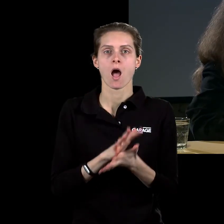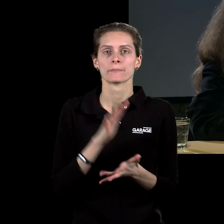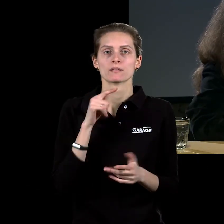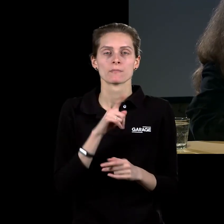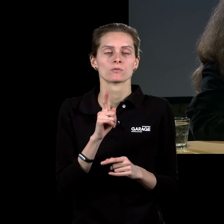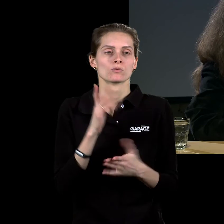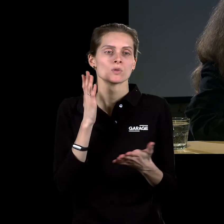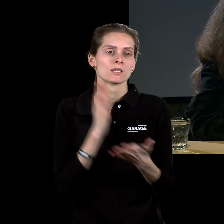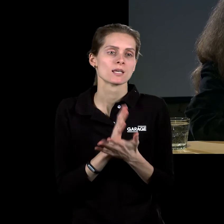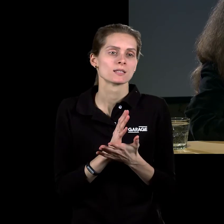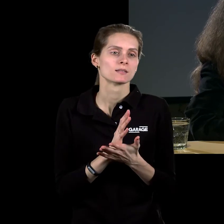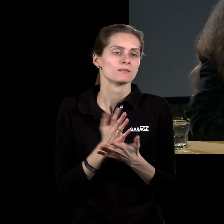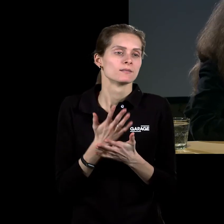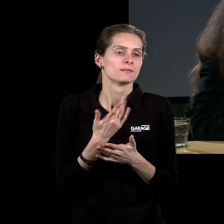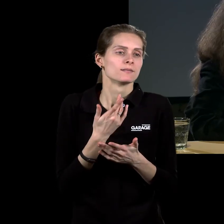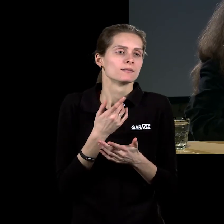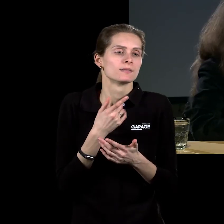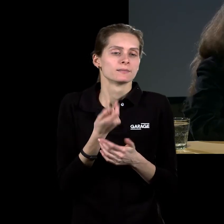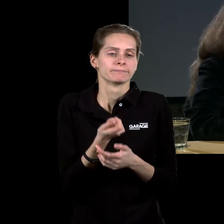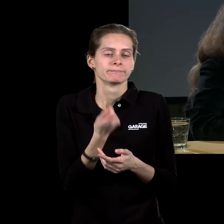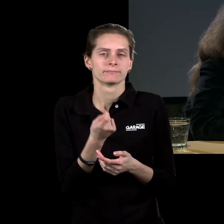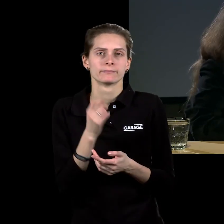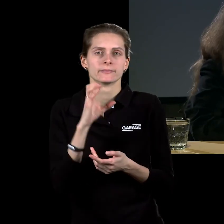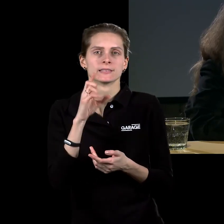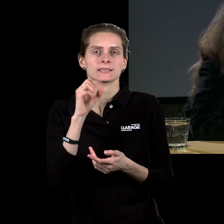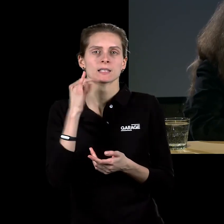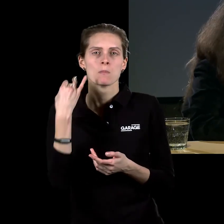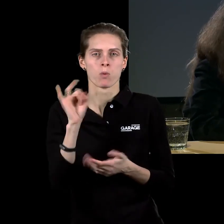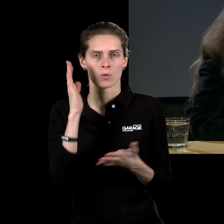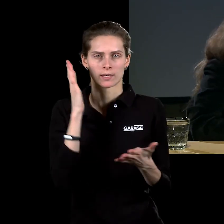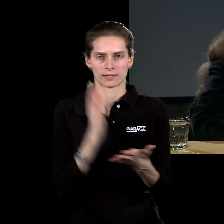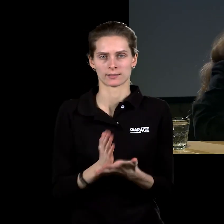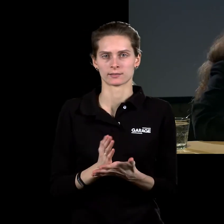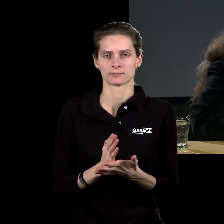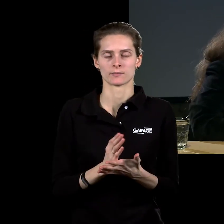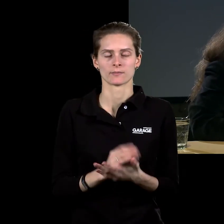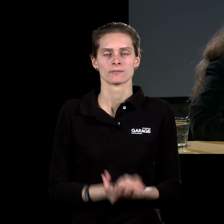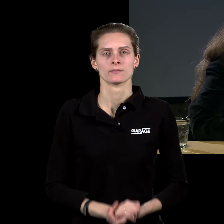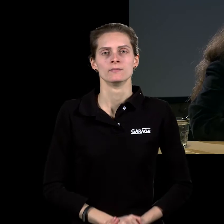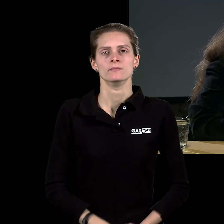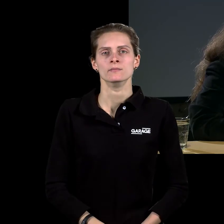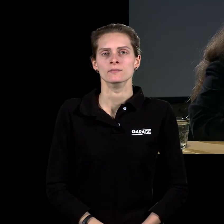есть что-то, что сбоит, абстракция, которая, как и любое органоморфное, да, органическое